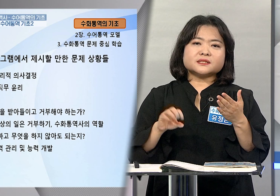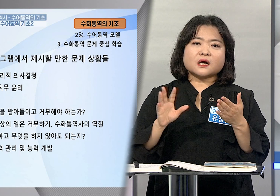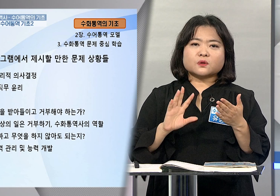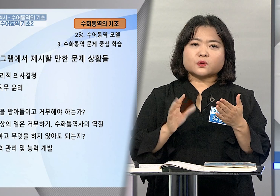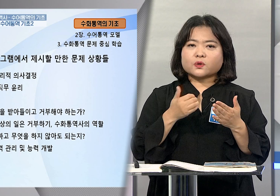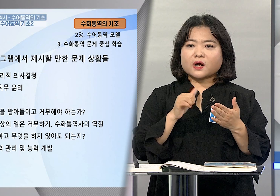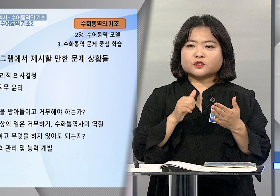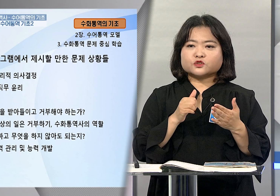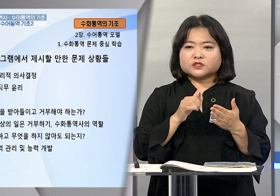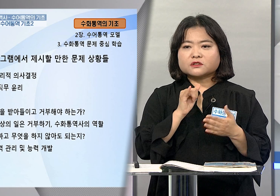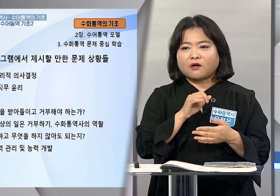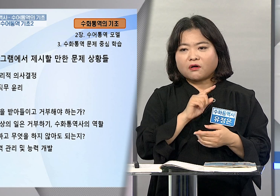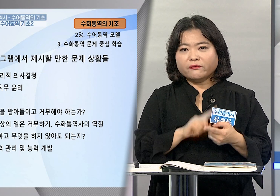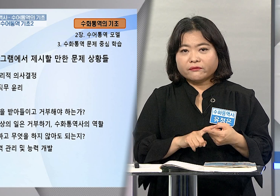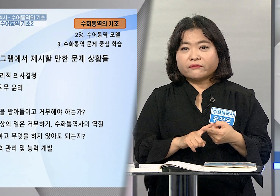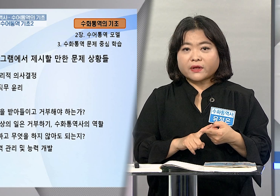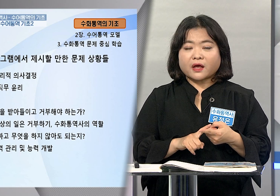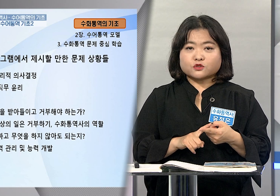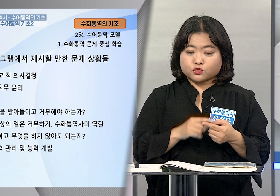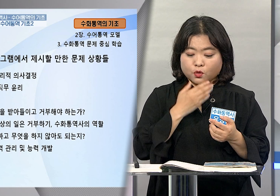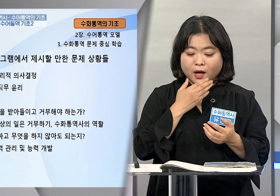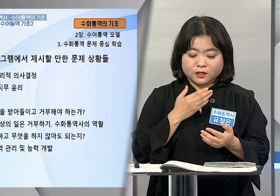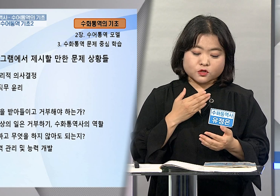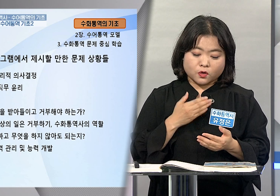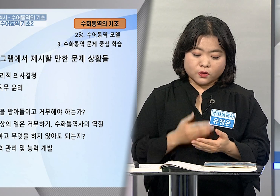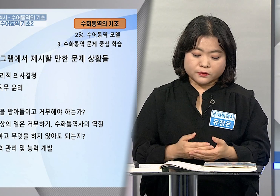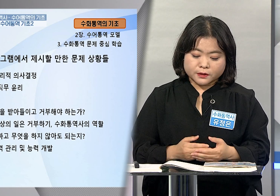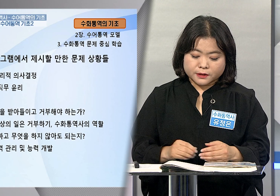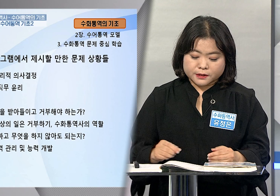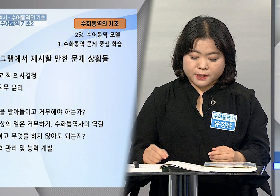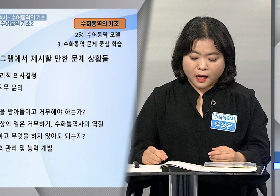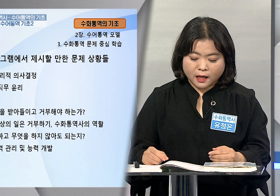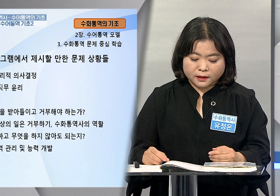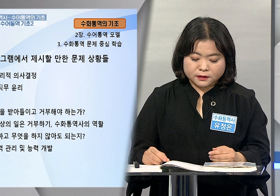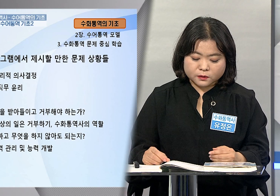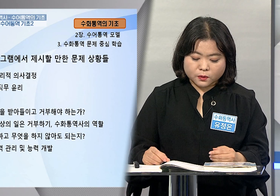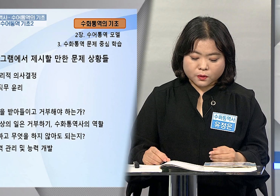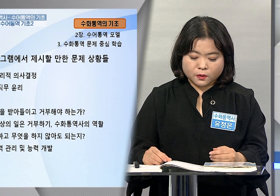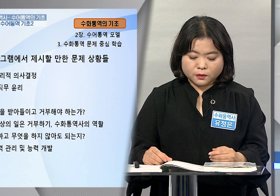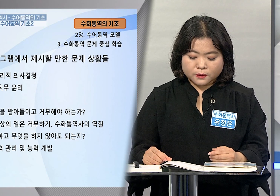않고 통역할 수 있는 거, 네, 중요하겠죠. 자, 그리고